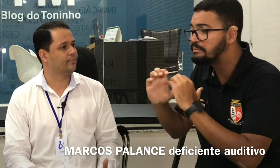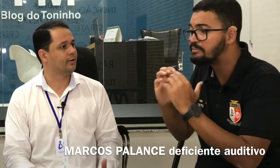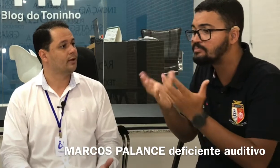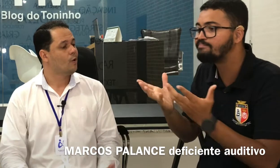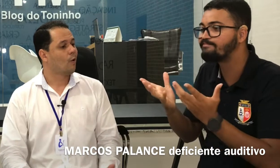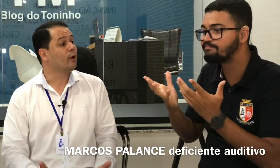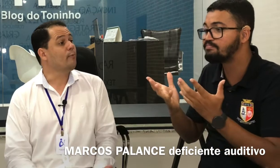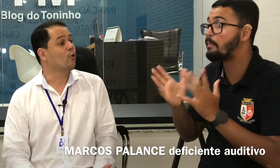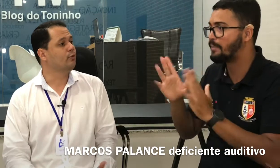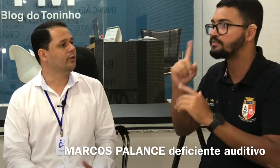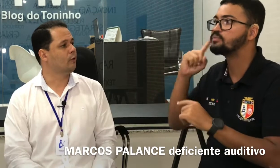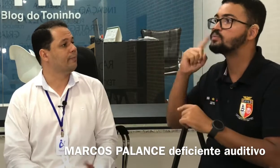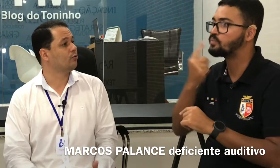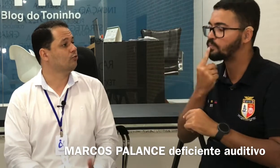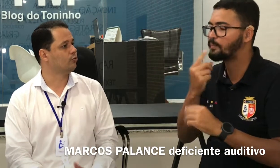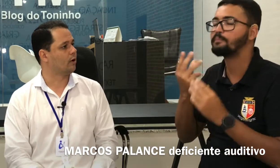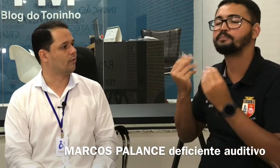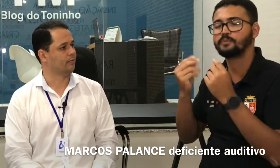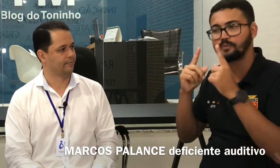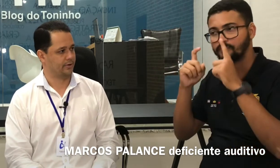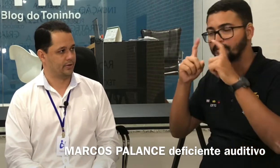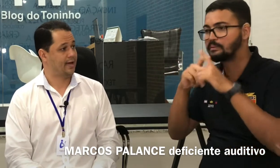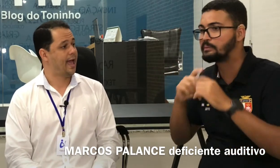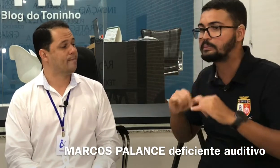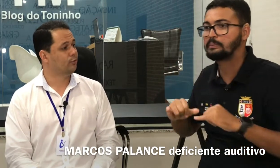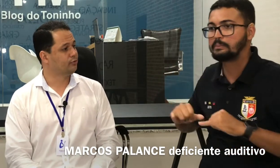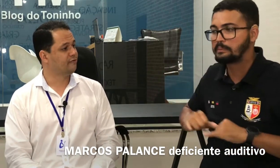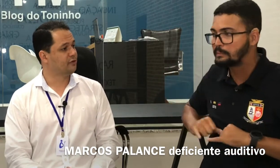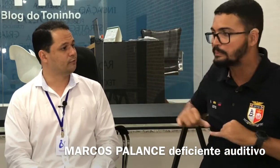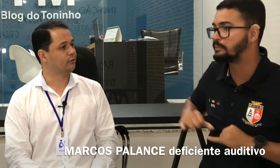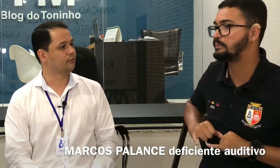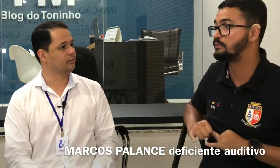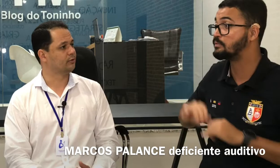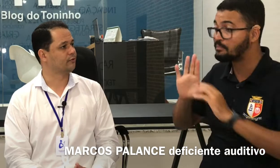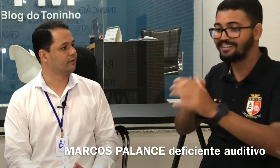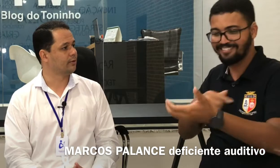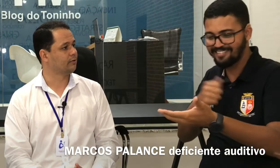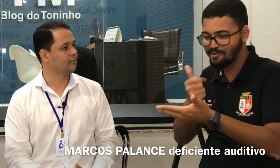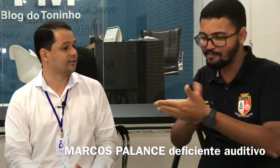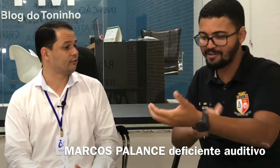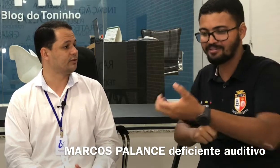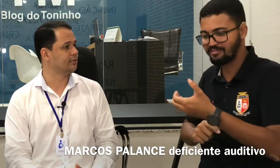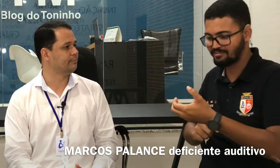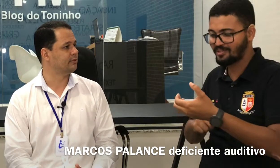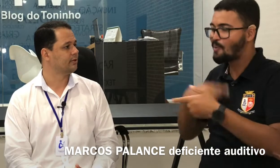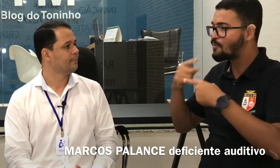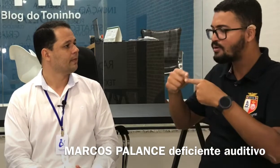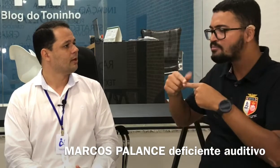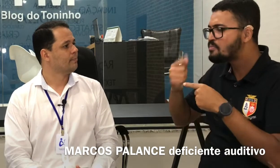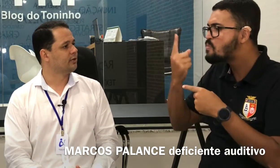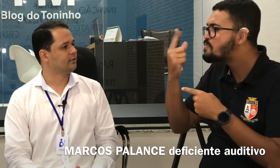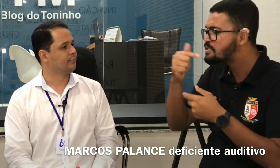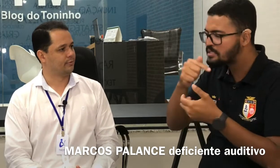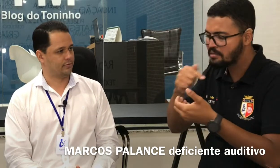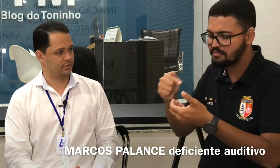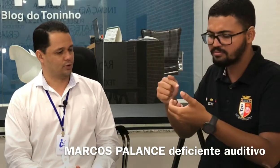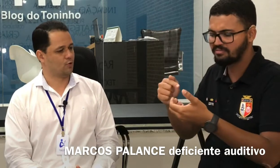saber como é que eu me comunico, pergunto algo. É muito difícil para os surdos, é um sofrimento nessas coisas simples. Por exemplo, eu